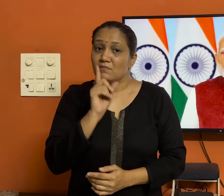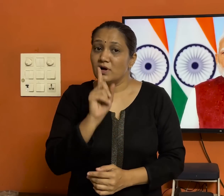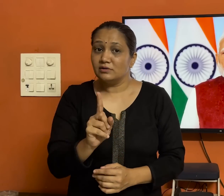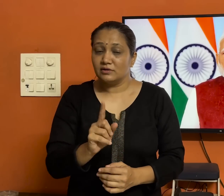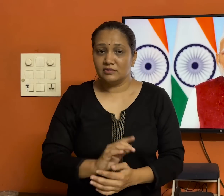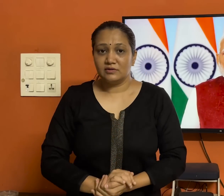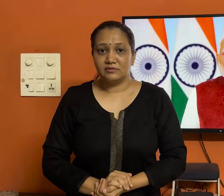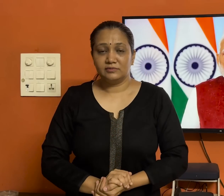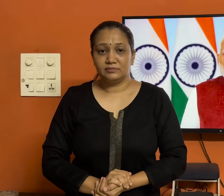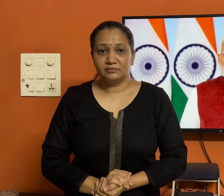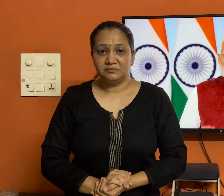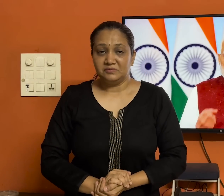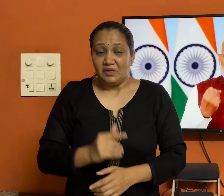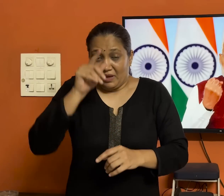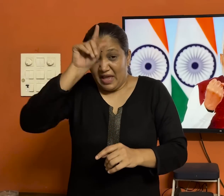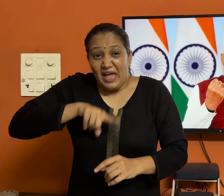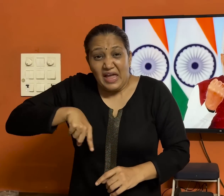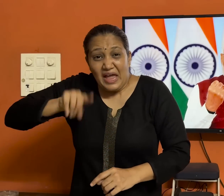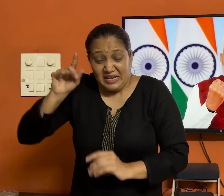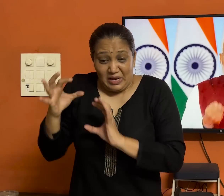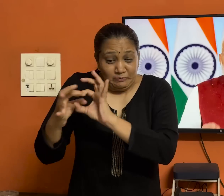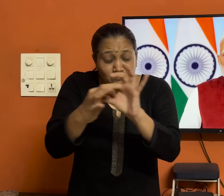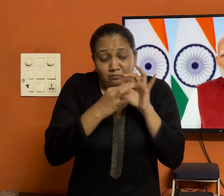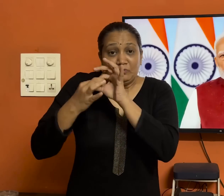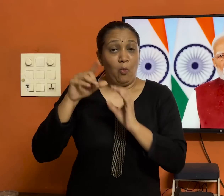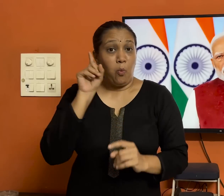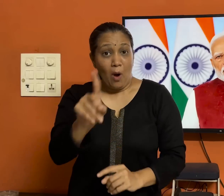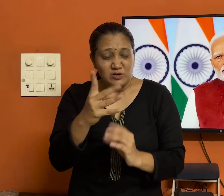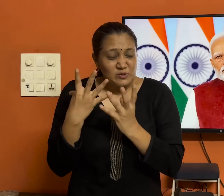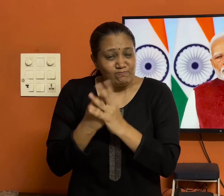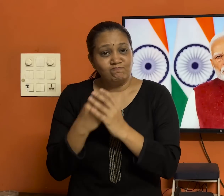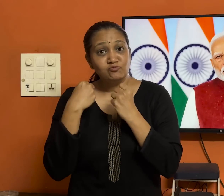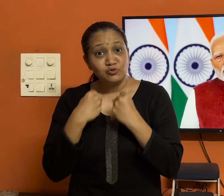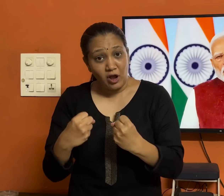लेकिन जब देश एकजुट होता है,